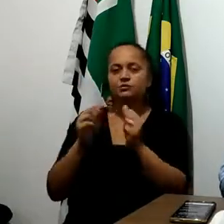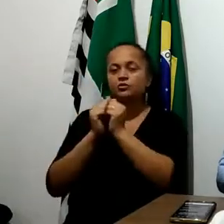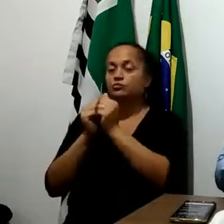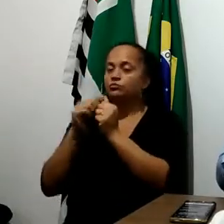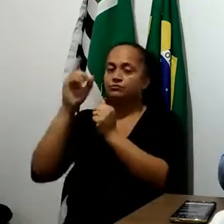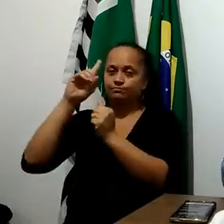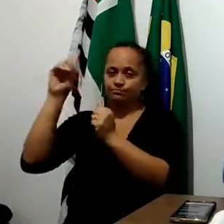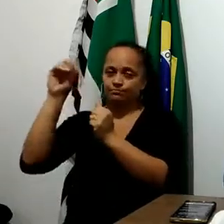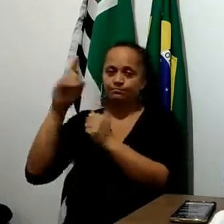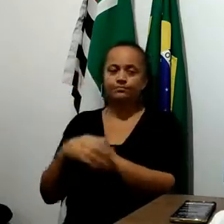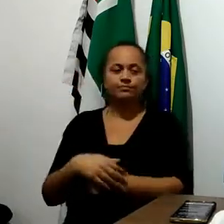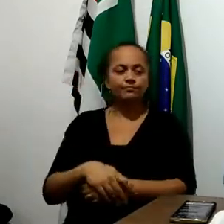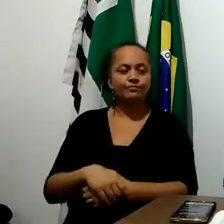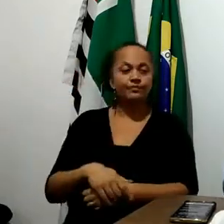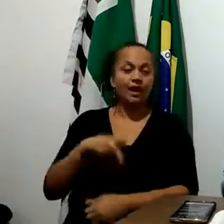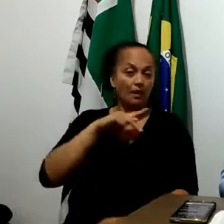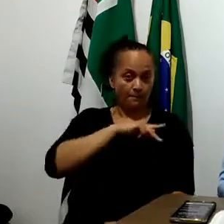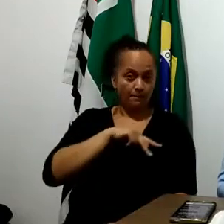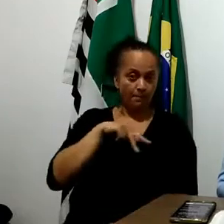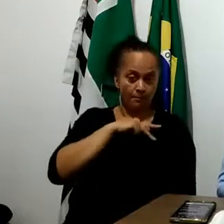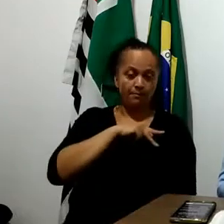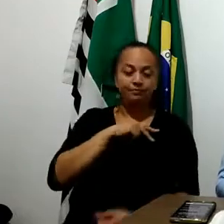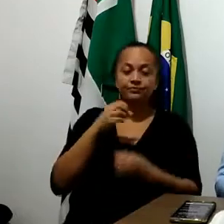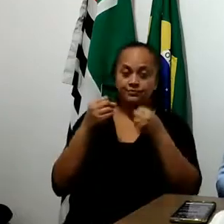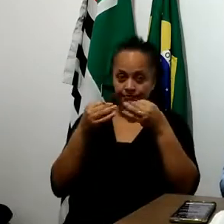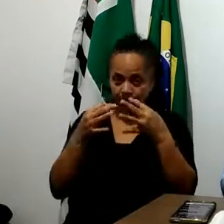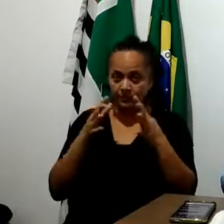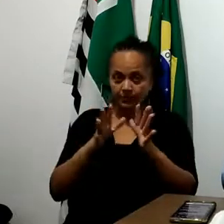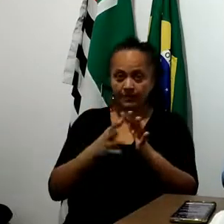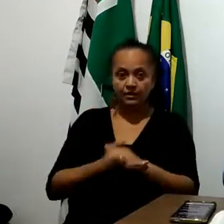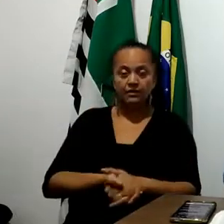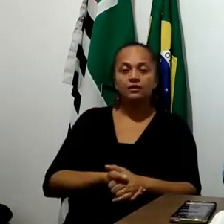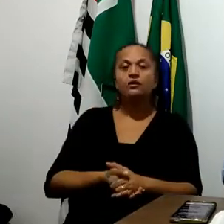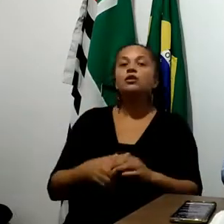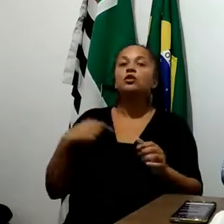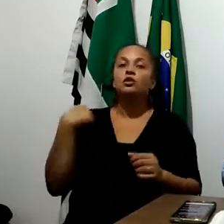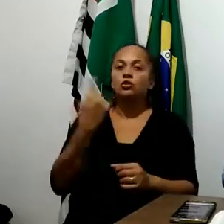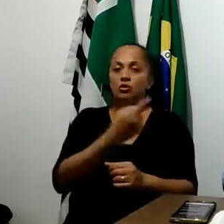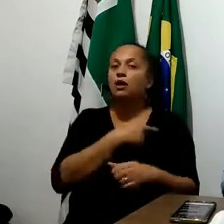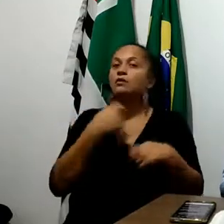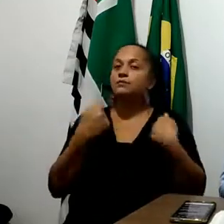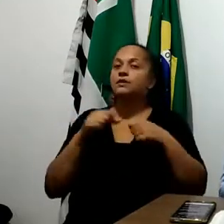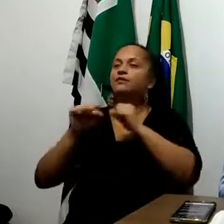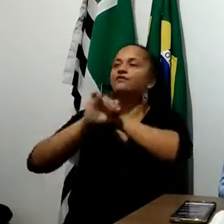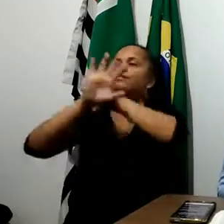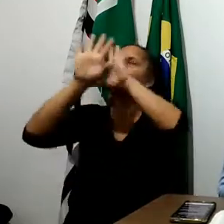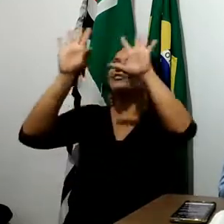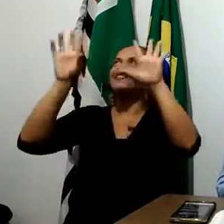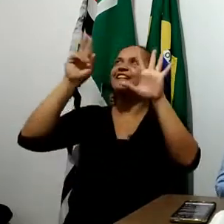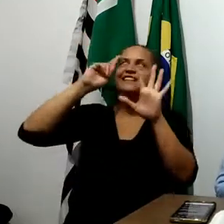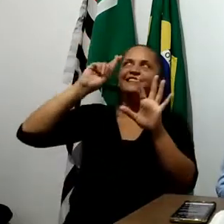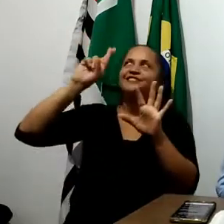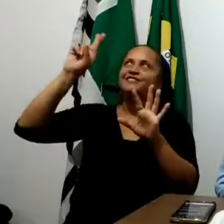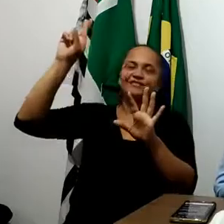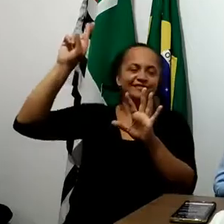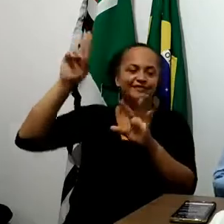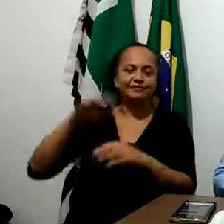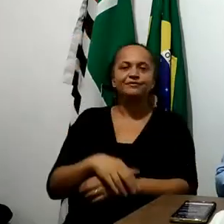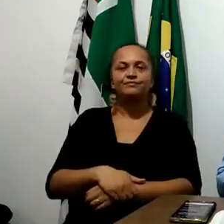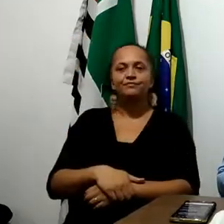Deus. O apóstolo Paulo ainda vai mais longe. Ele diz que nós temos que se gloriar no Senhor acerca do que a palavra de Deus